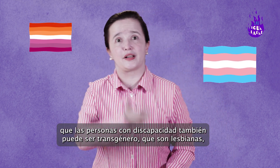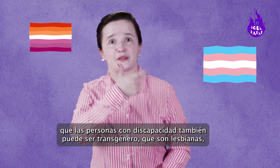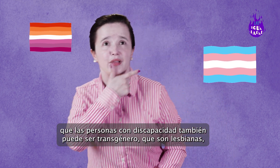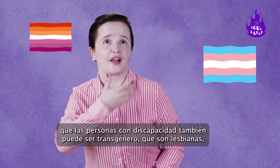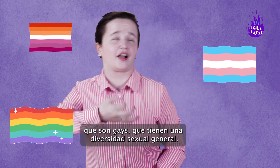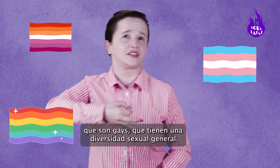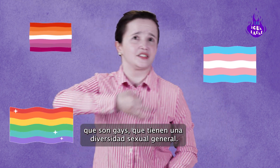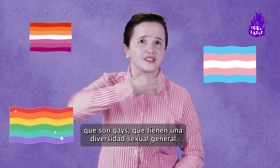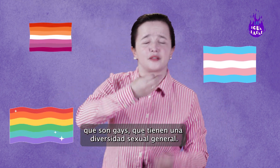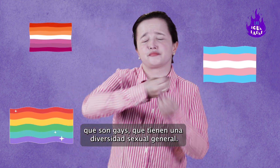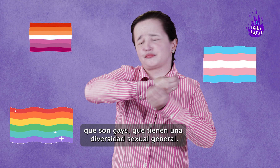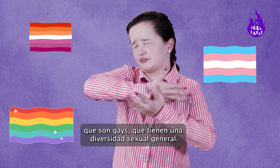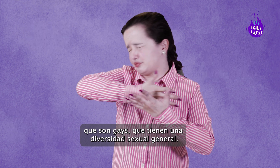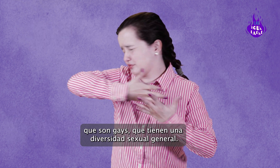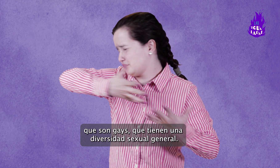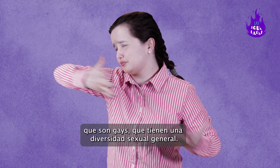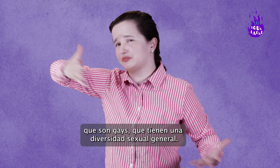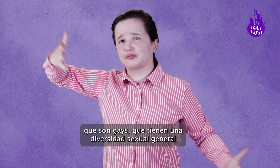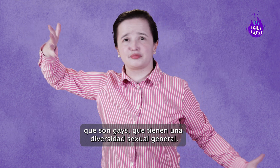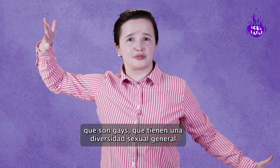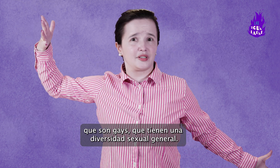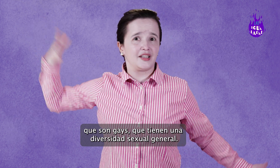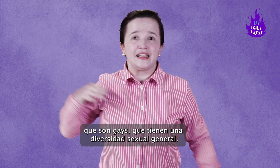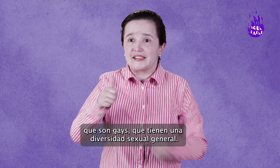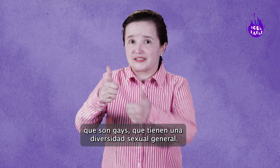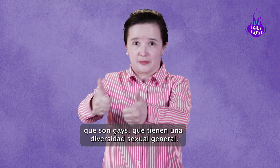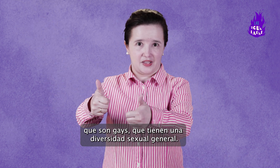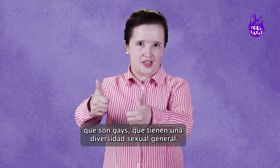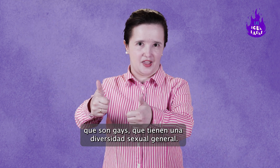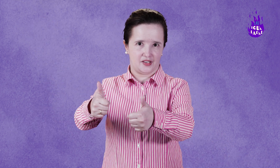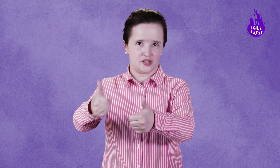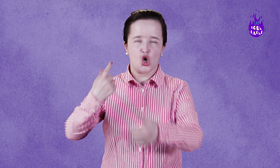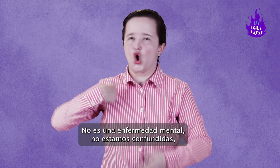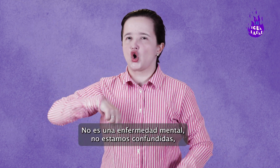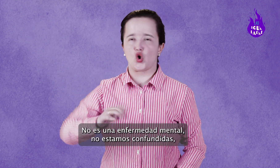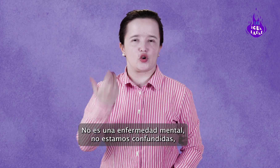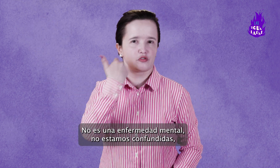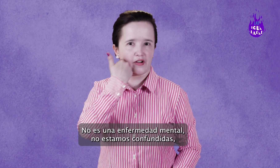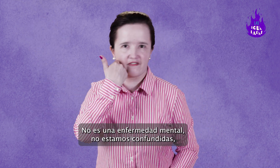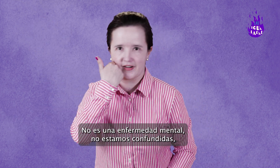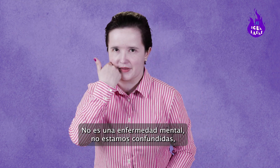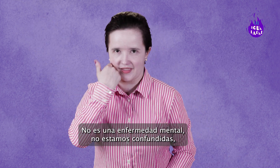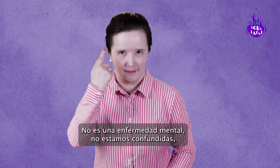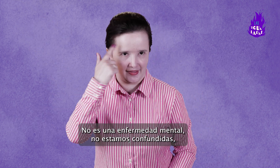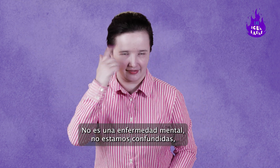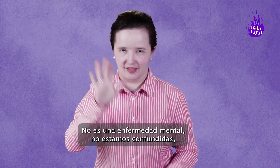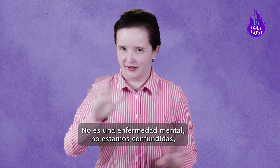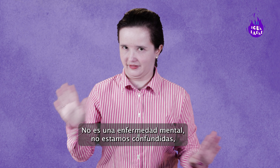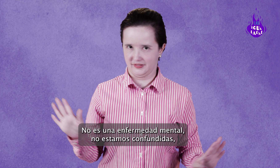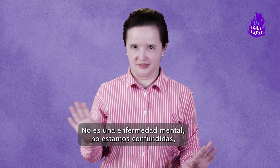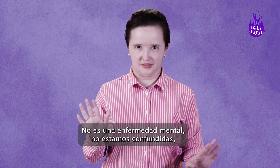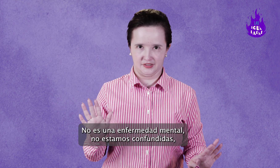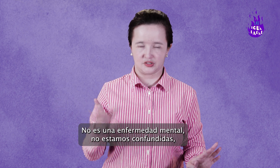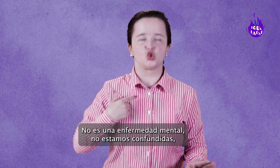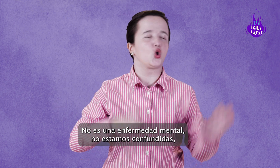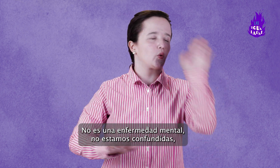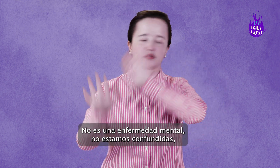lesbianas, que son gay, que tienen una diversidad sexual general. No es una enfermedad mental. No estamos